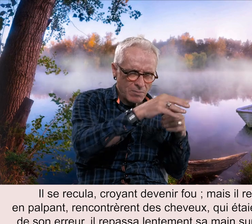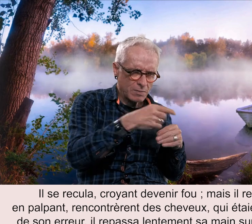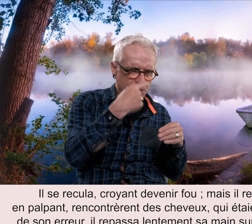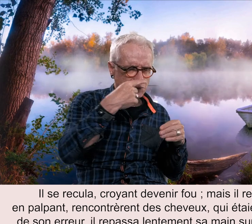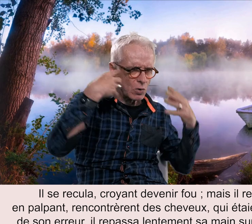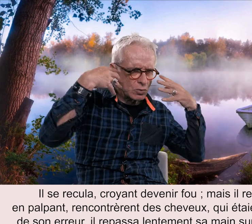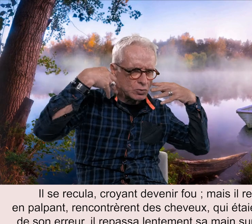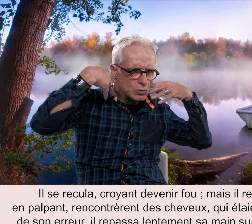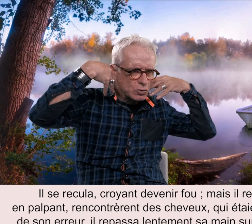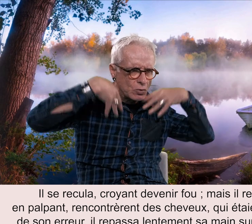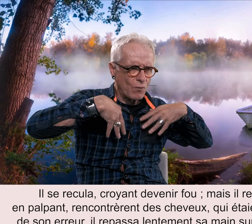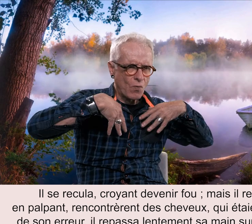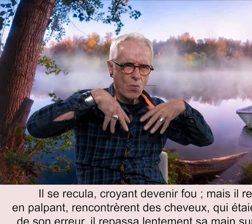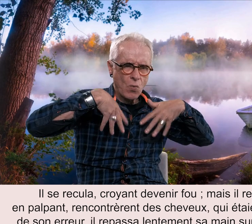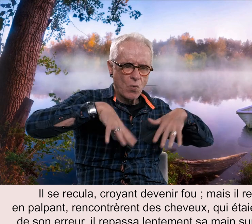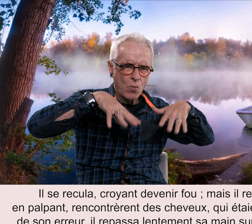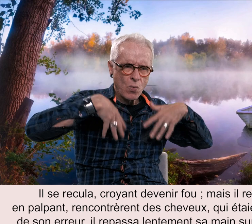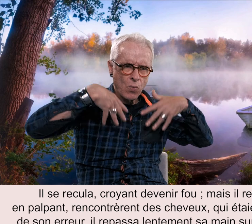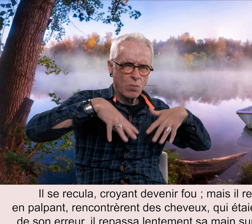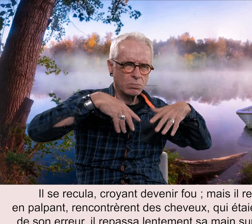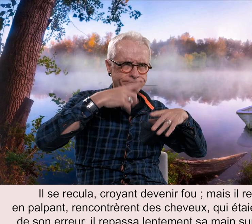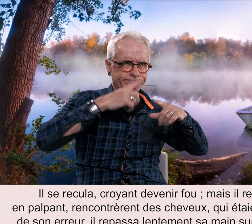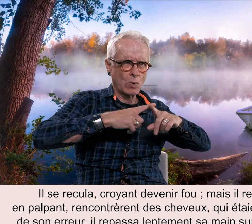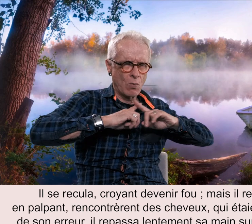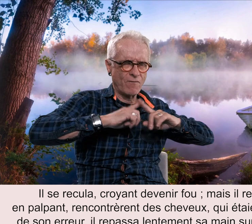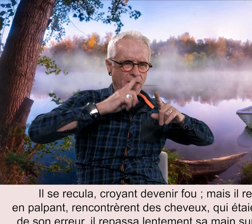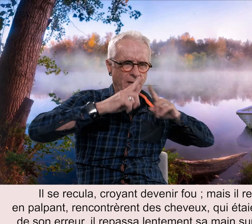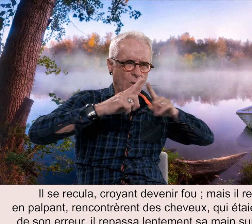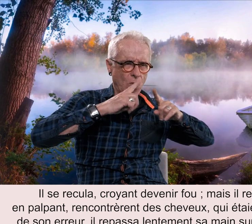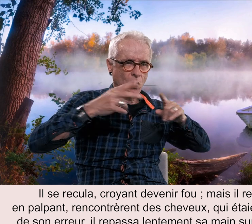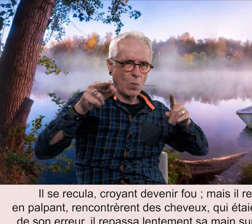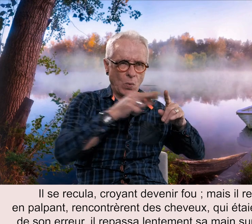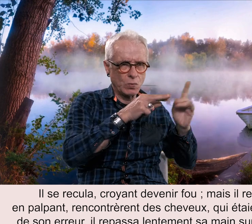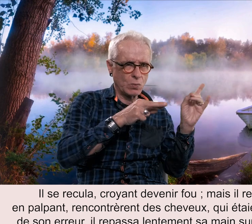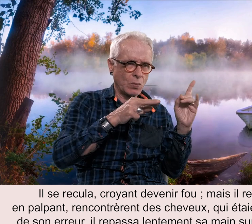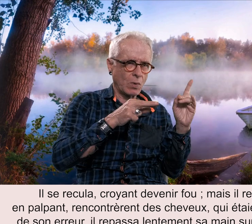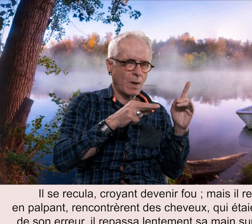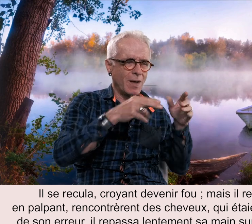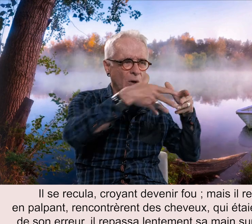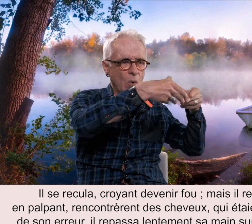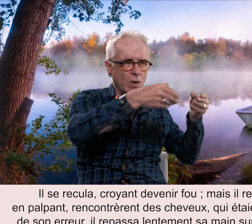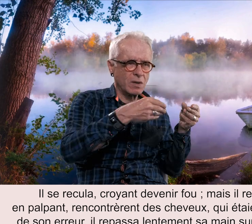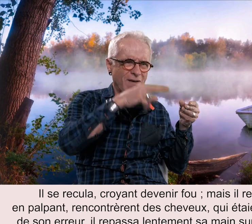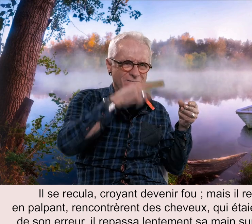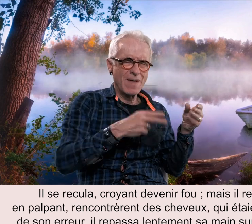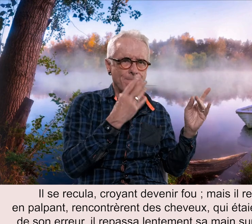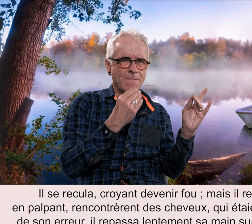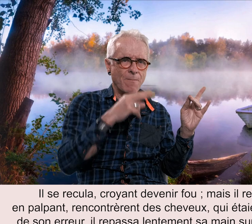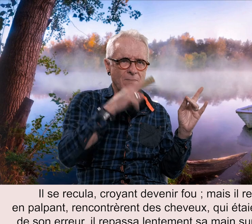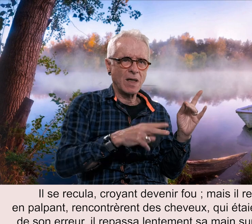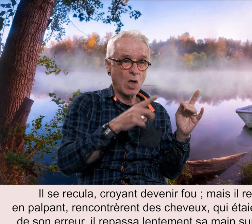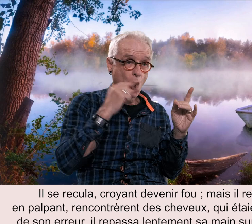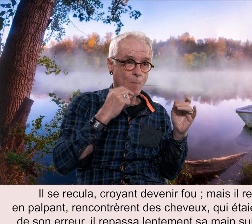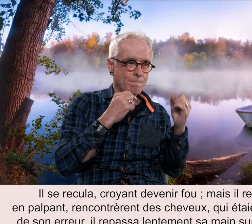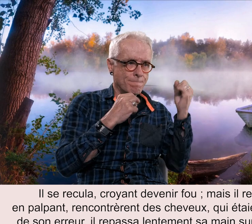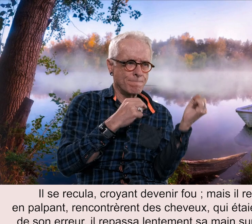rencontrèrent des cheveux qui étaient très longs. Pour se convaincre de son erreur, il repassa lentement sa main sur l'oreiller. C'était bien une barbe cette fois et un